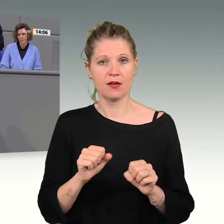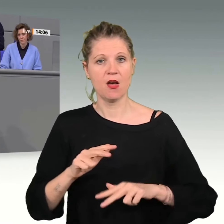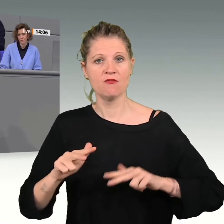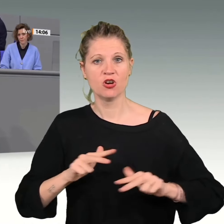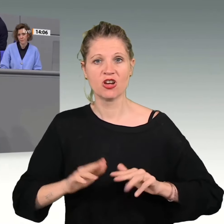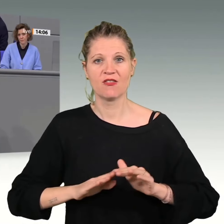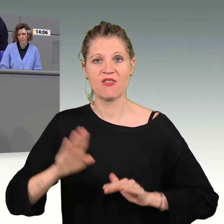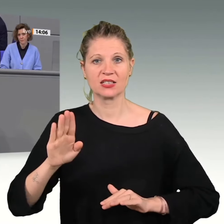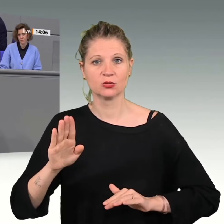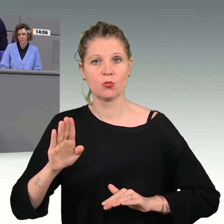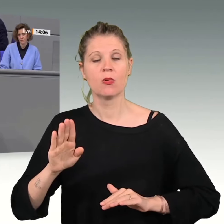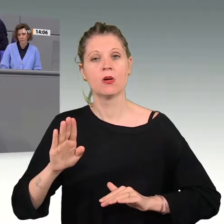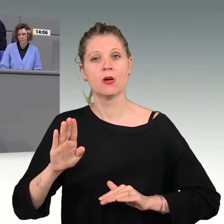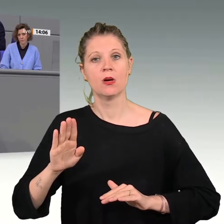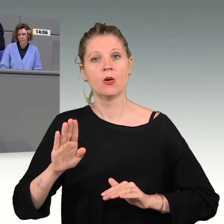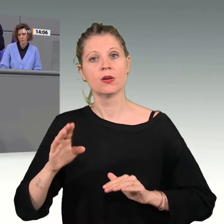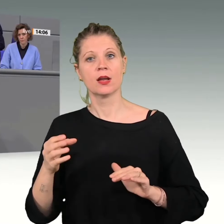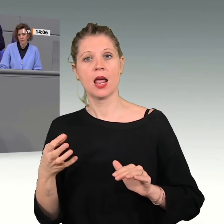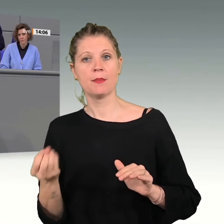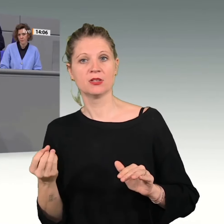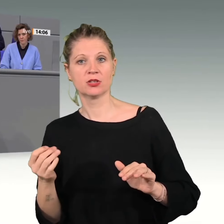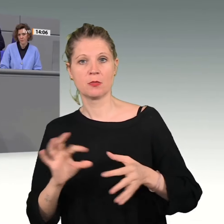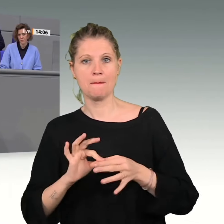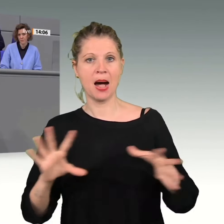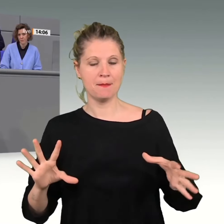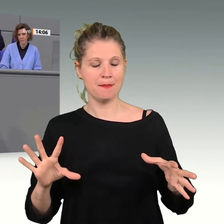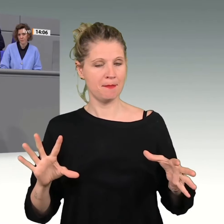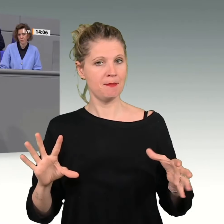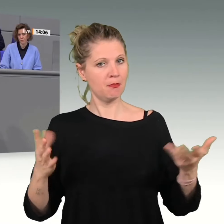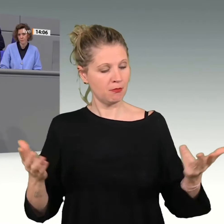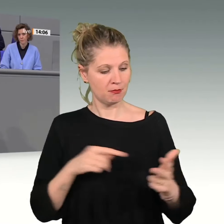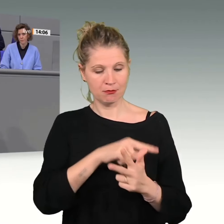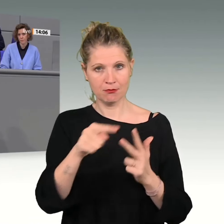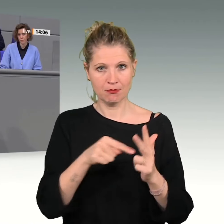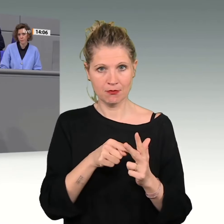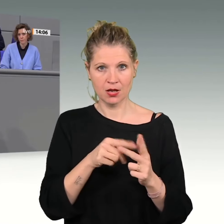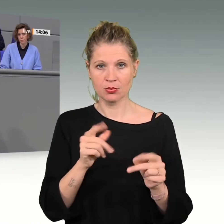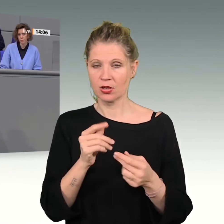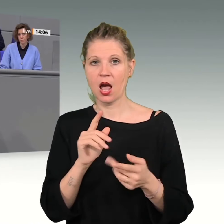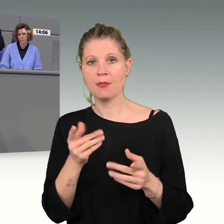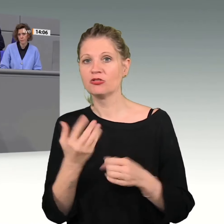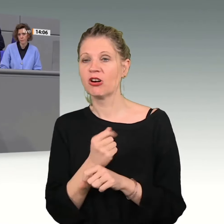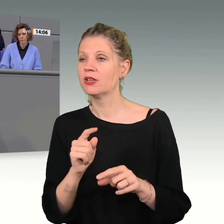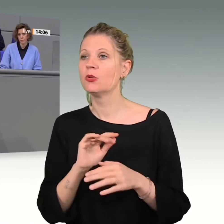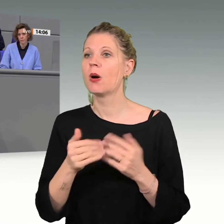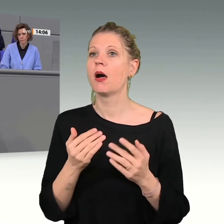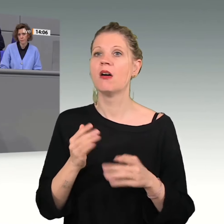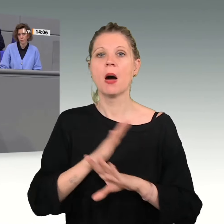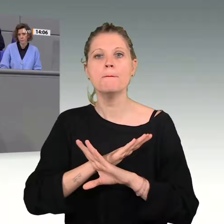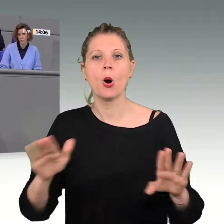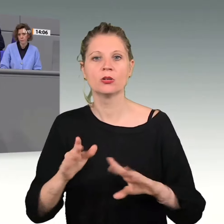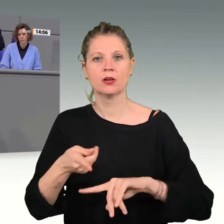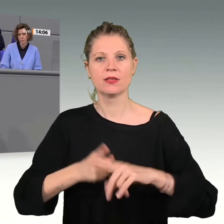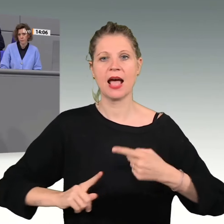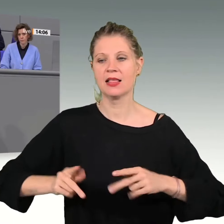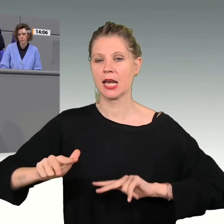Emissionsausstoß zu entkoppeln. Das schafft man also nicht durch Verbote und Detailregulierung, sondern durch